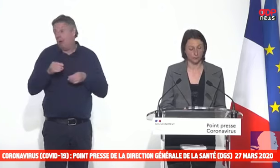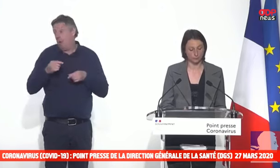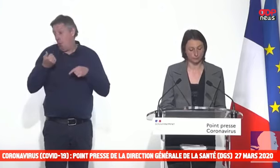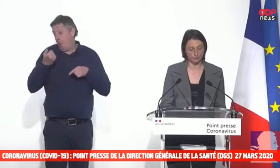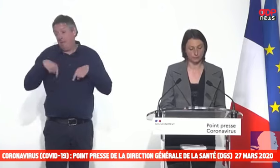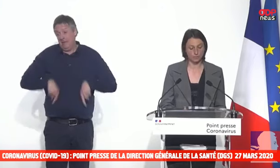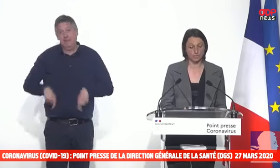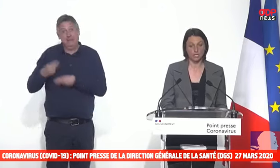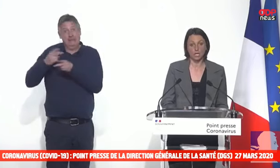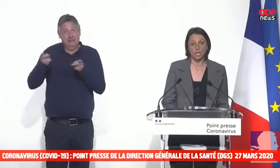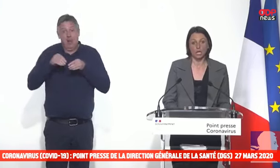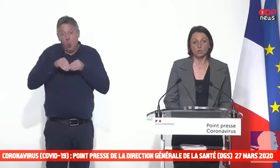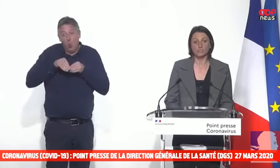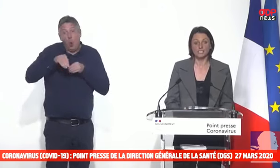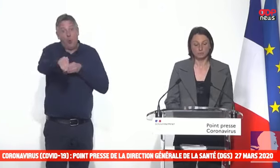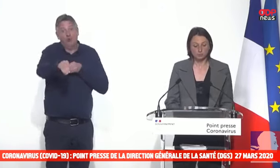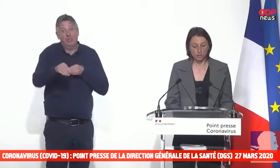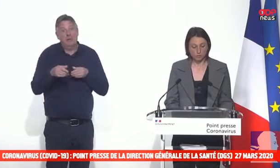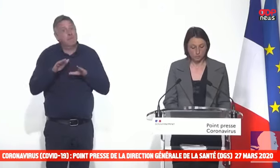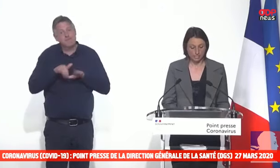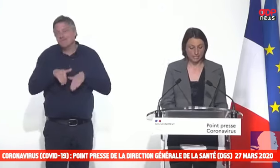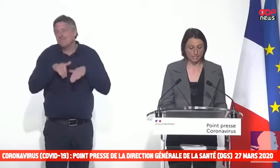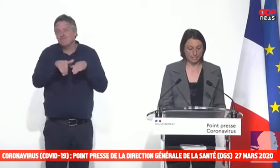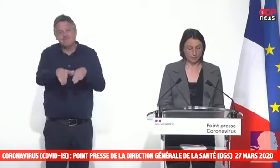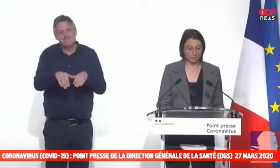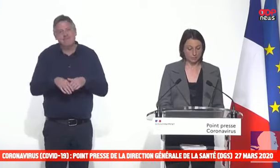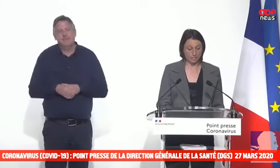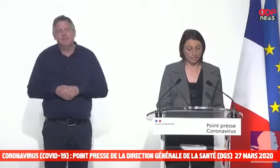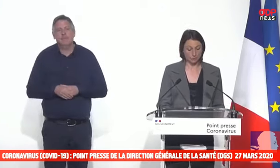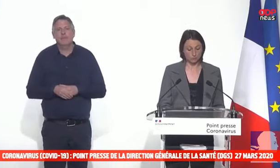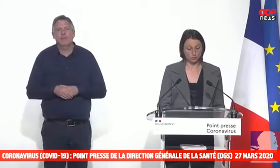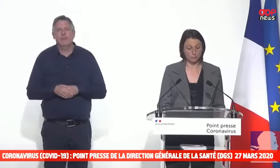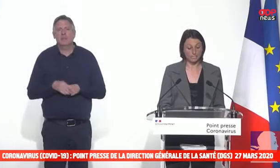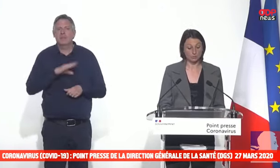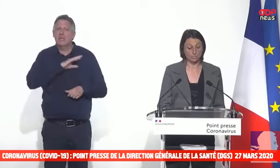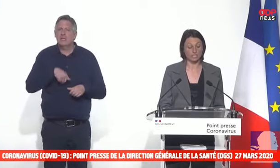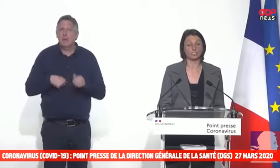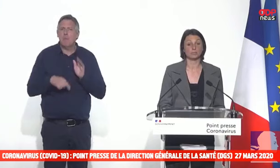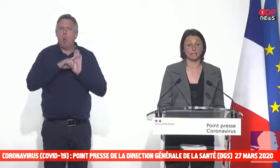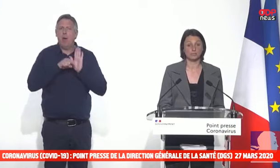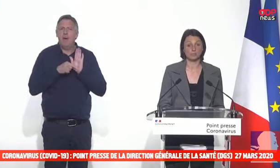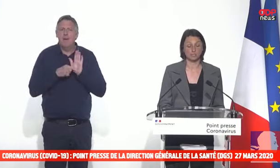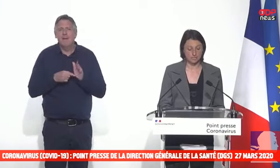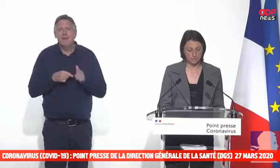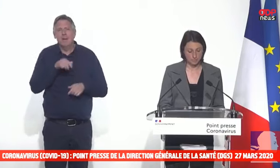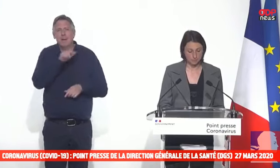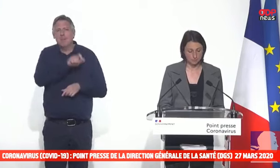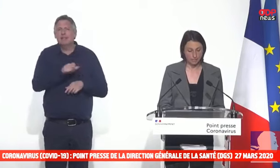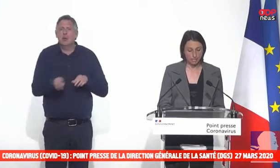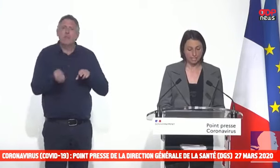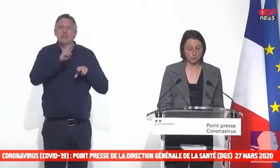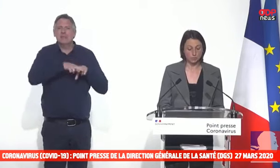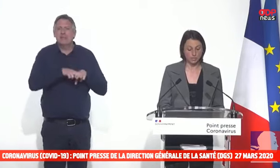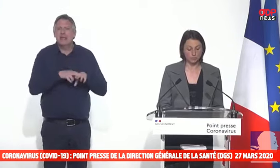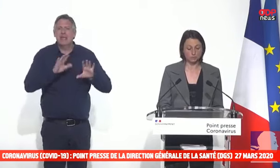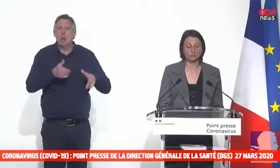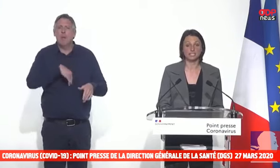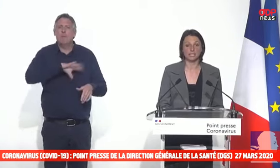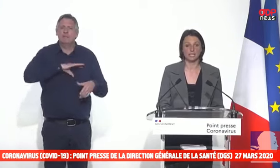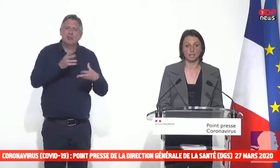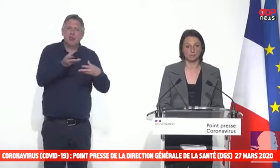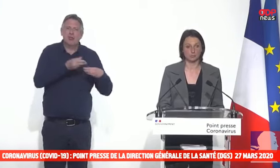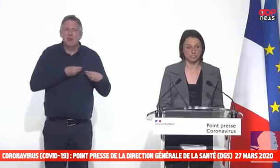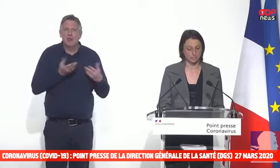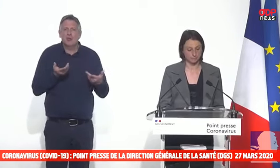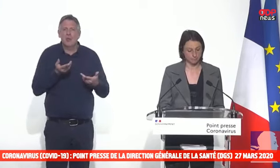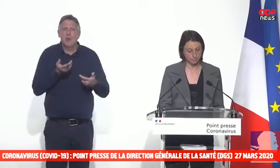l'heure. Le dernier point concerne la question de la prise en charge des personnes décédées et les opérations